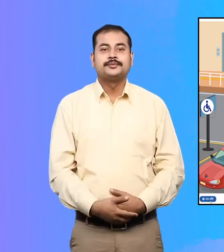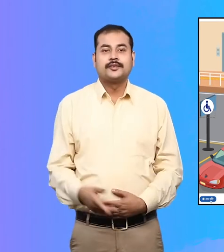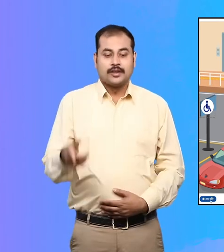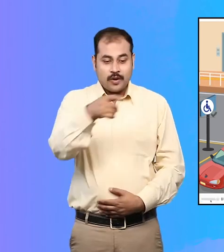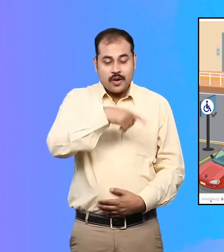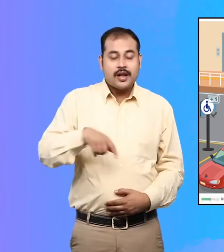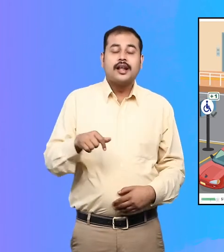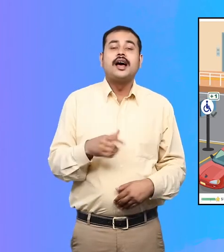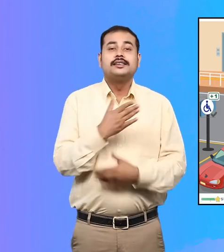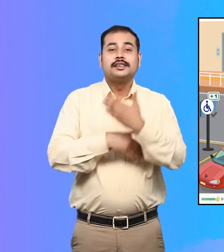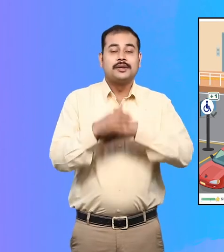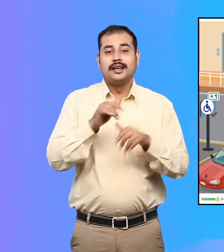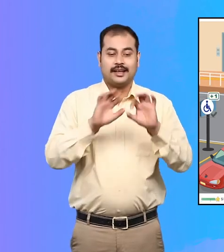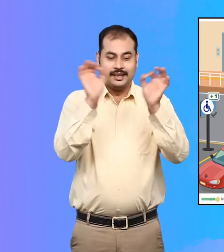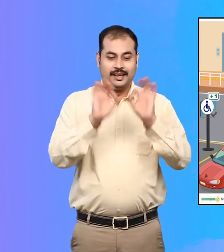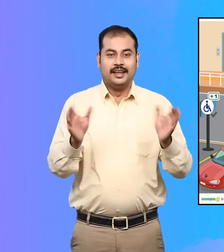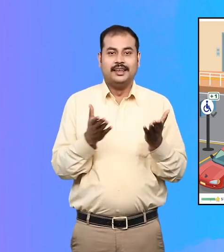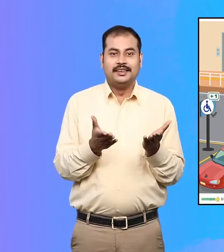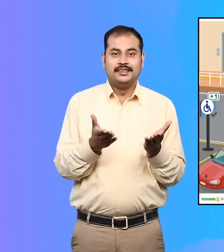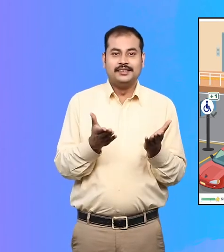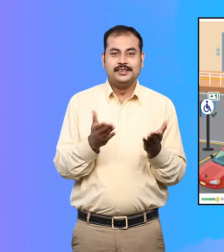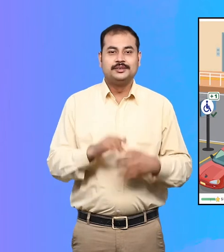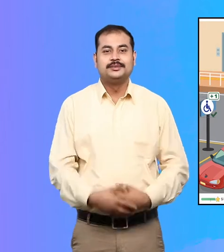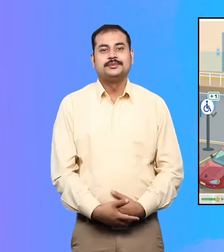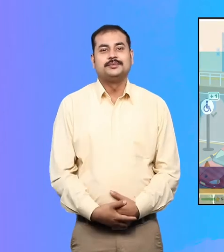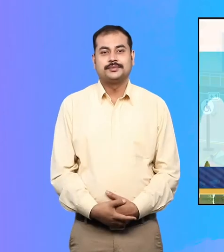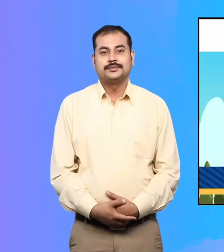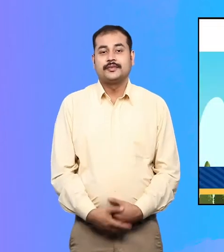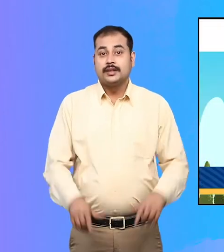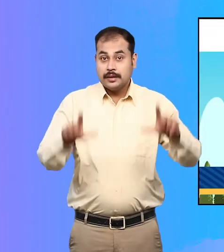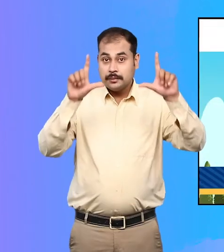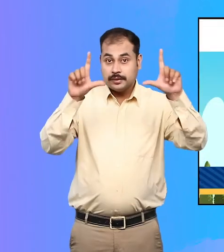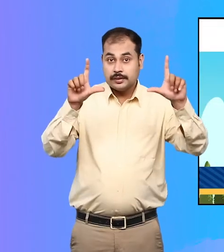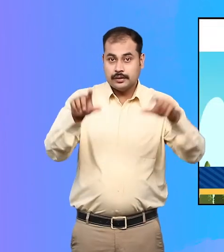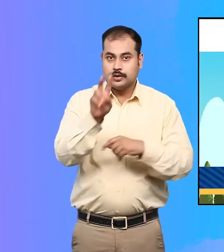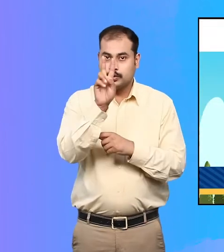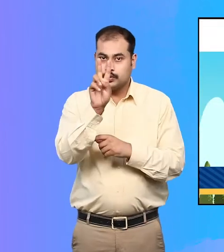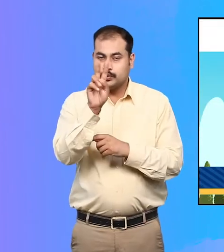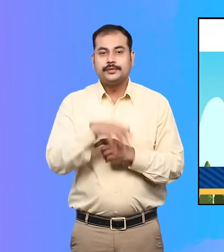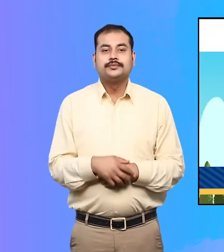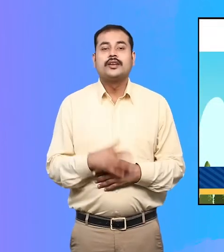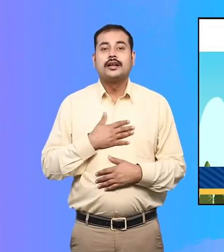कि उत्तर जांचें कि विषयों पार्थ